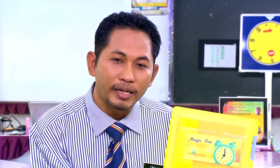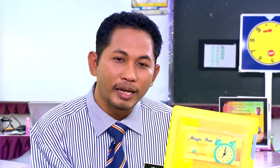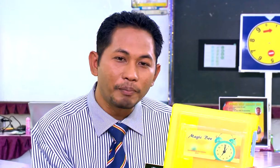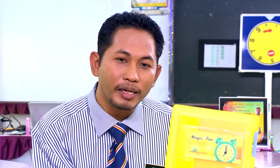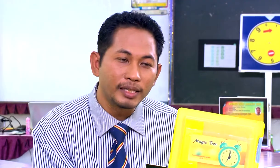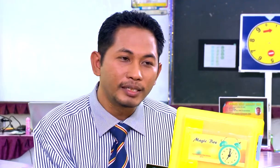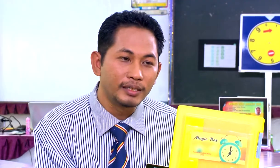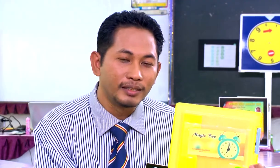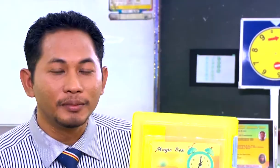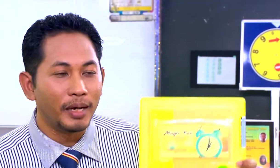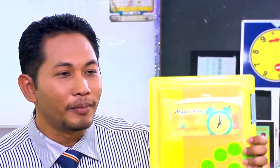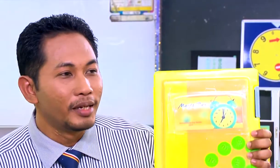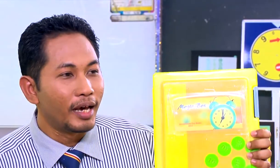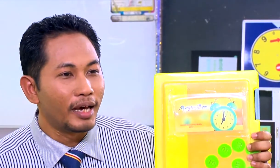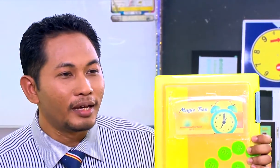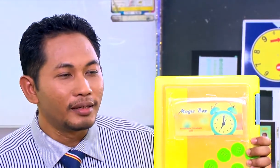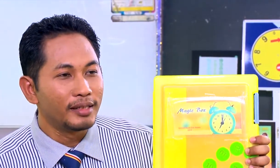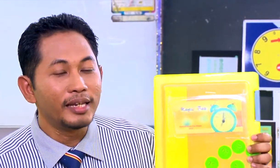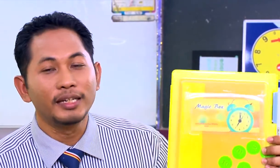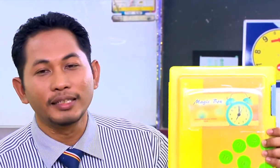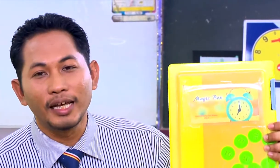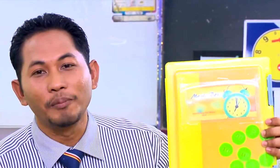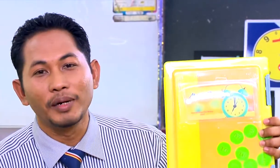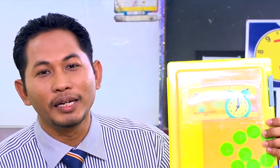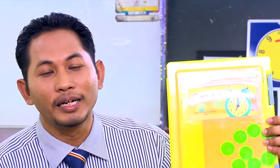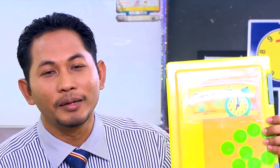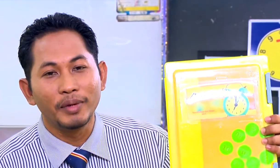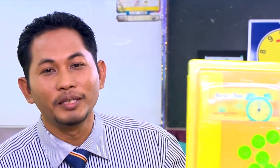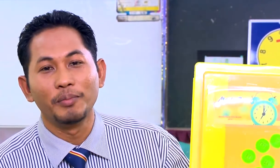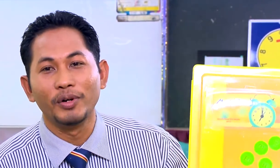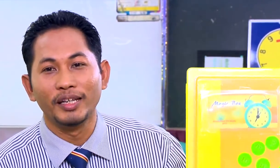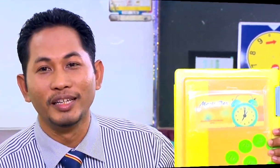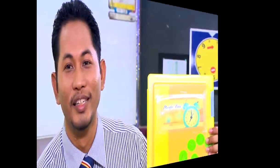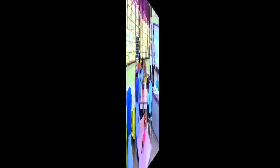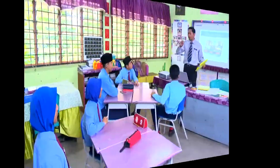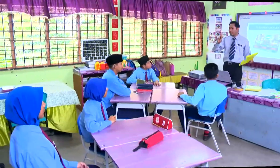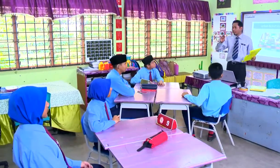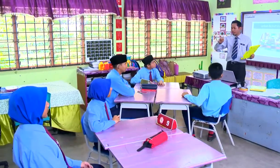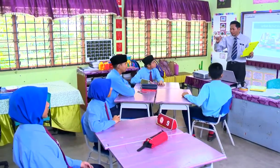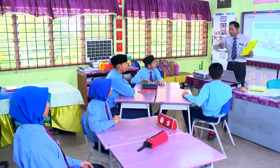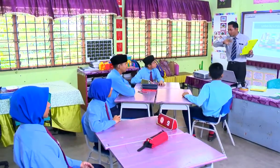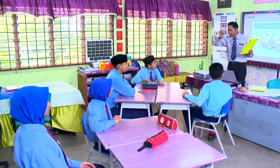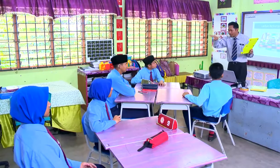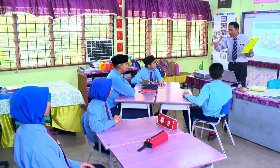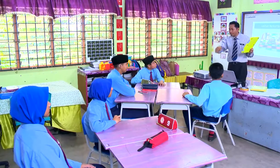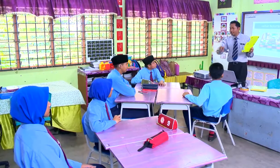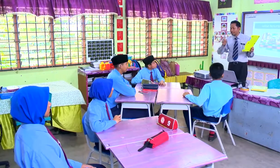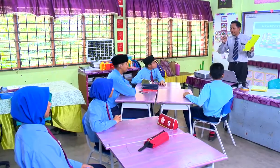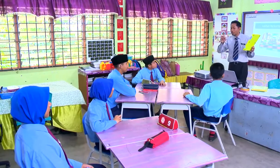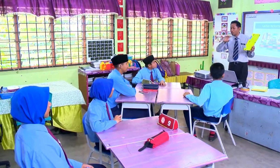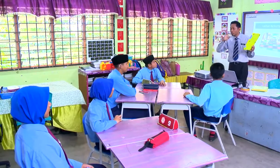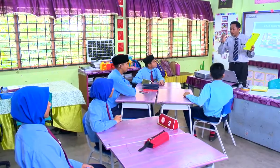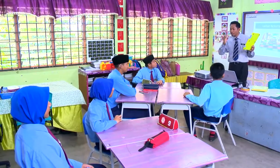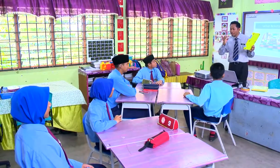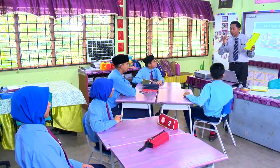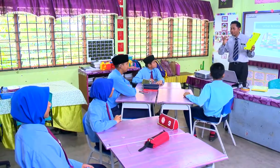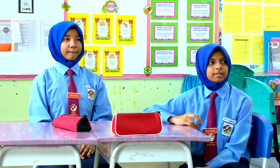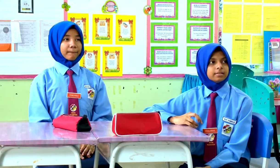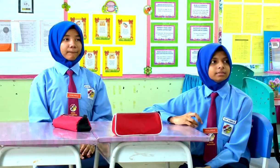dan pantas sebab tiada kesalahan pada Magic Box ini. Okey, murid-murid semua, satu kumpulan, saya akan